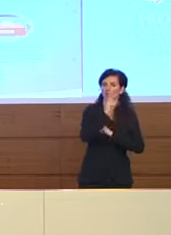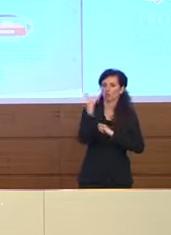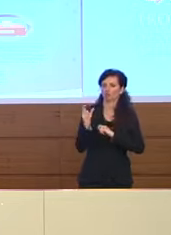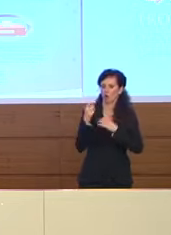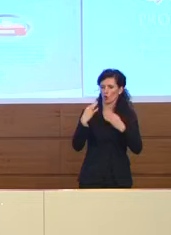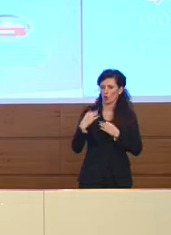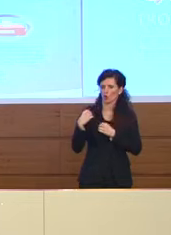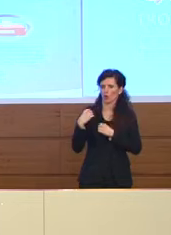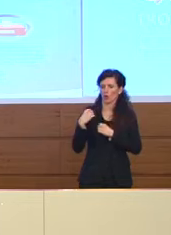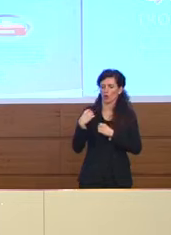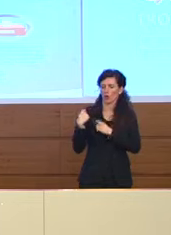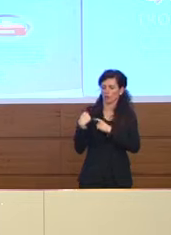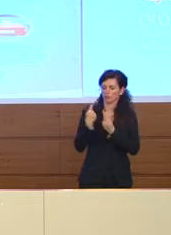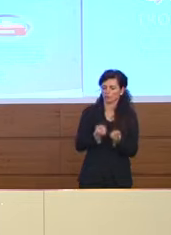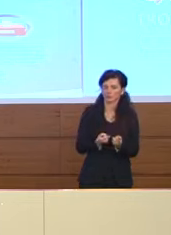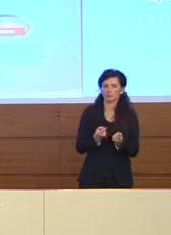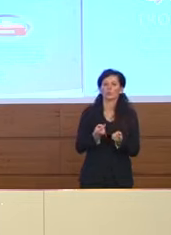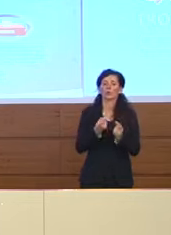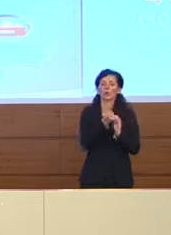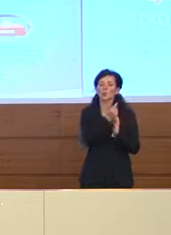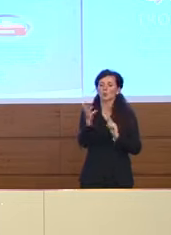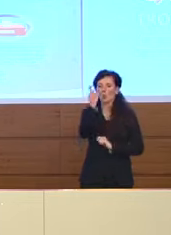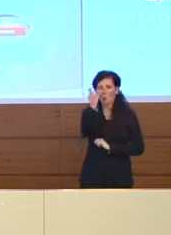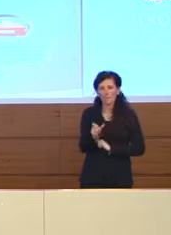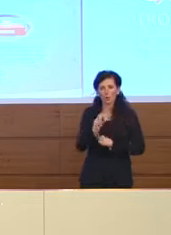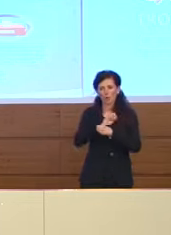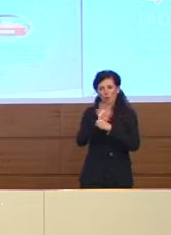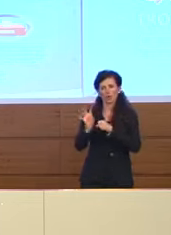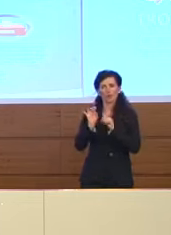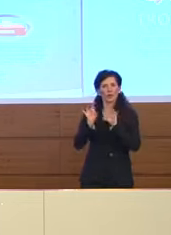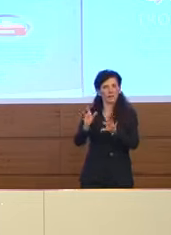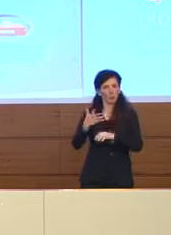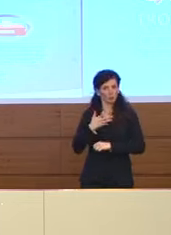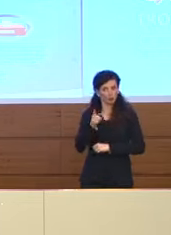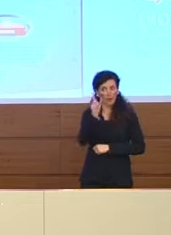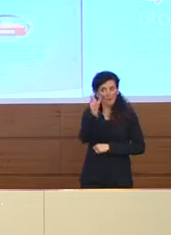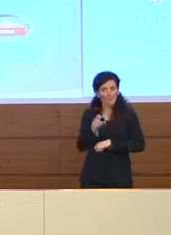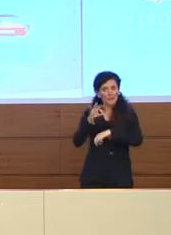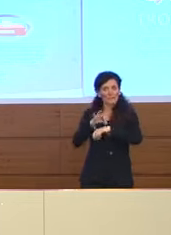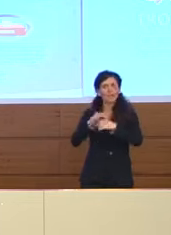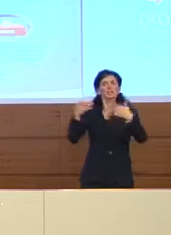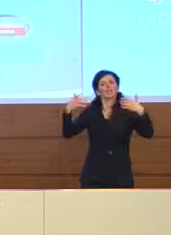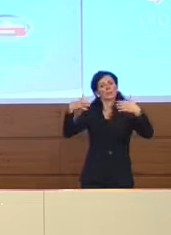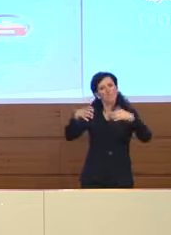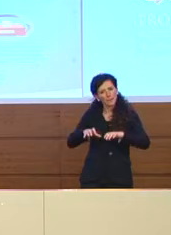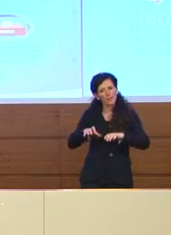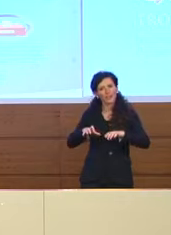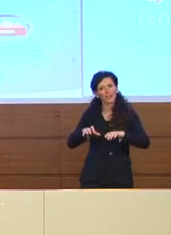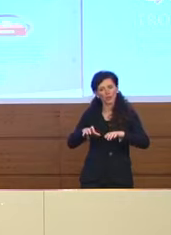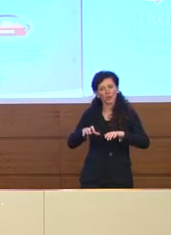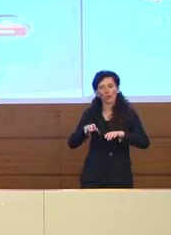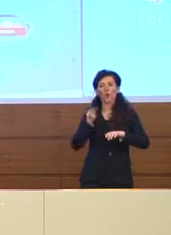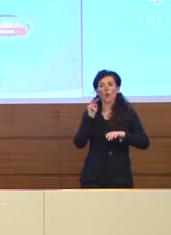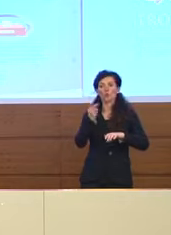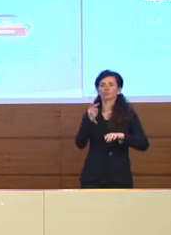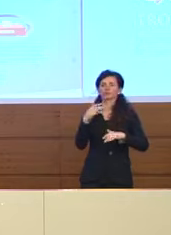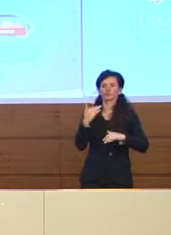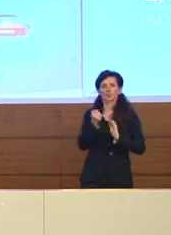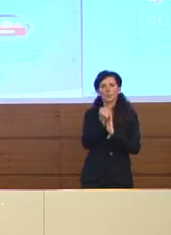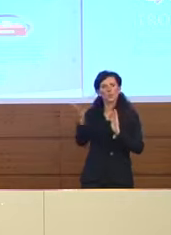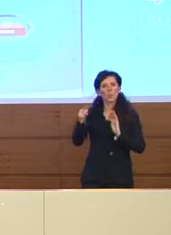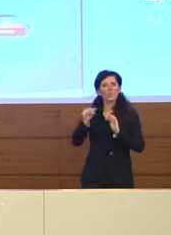dei soggetti positivi è in calo ed è rimarchevole per quanto